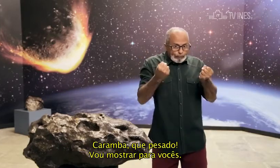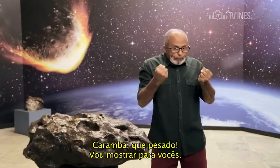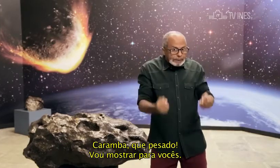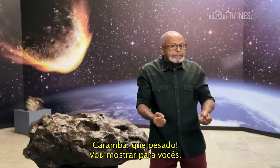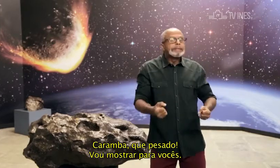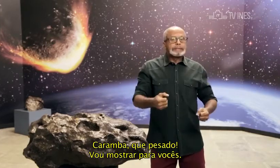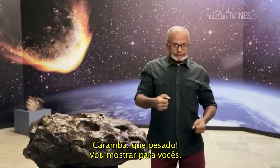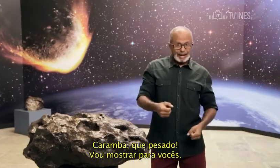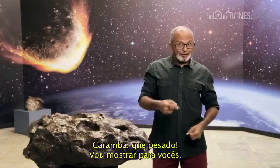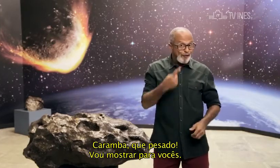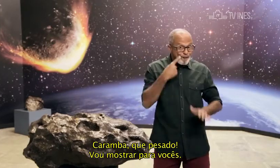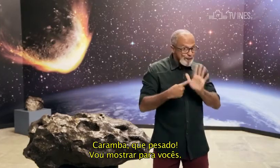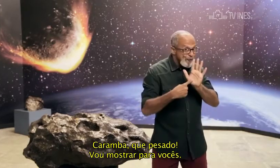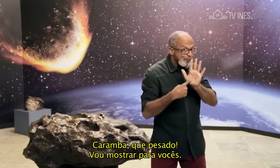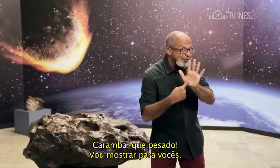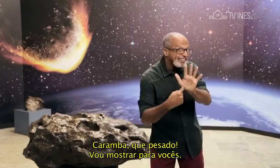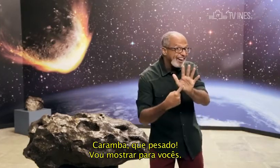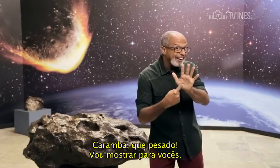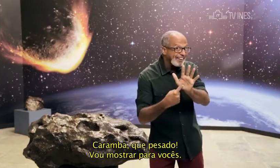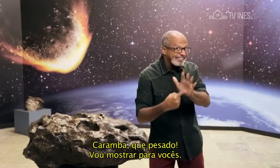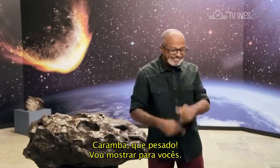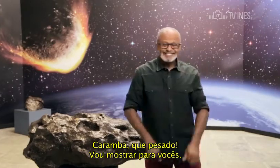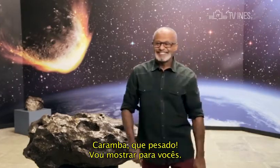que pesado! Vou mostrar para vocês.